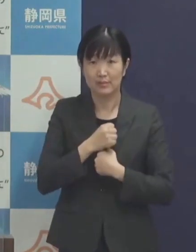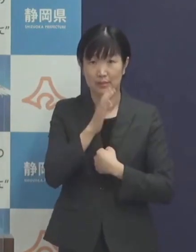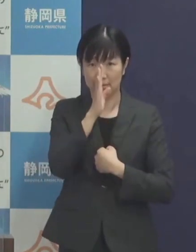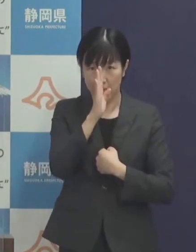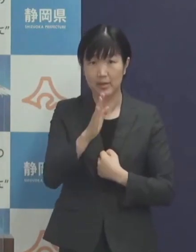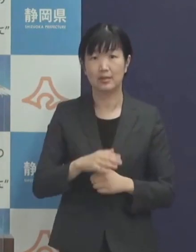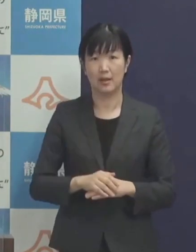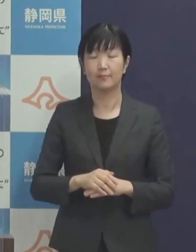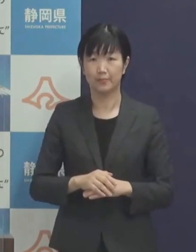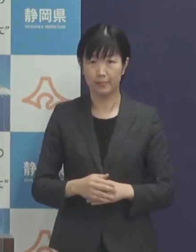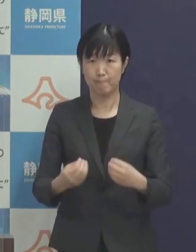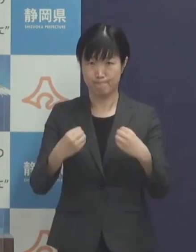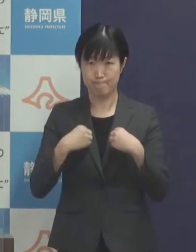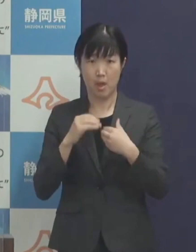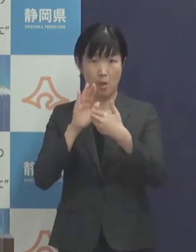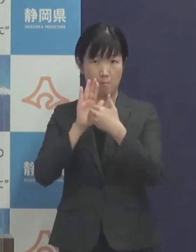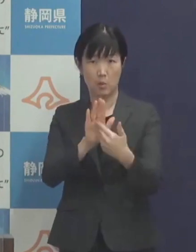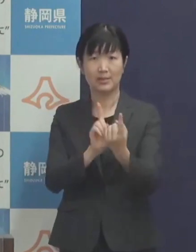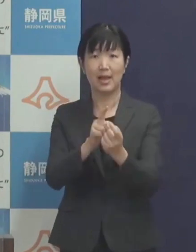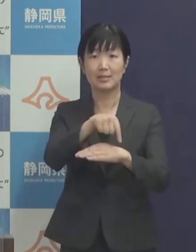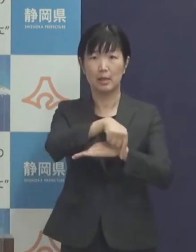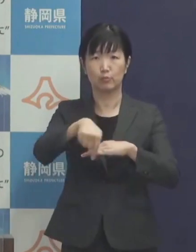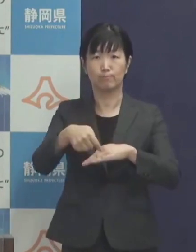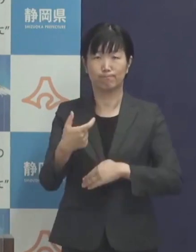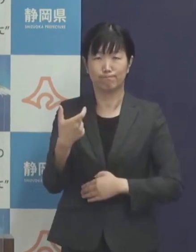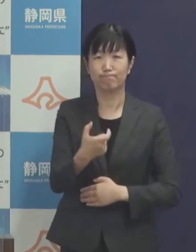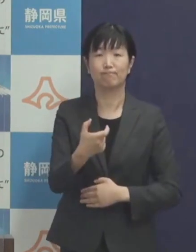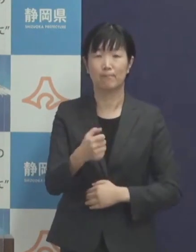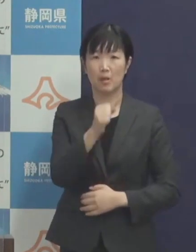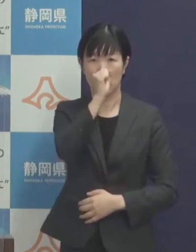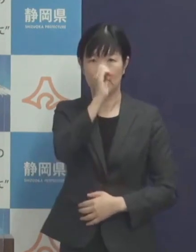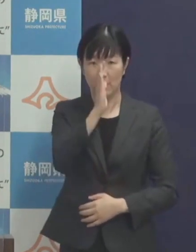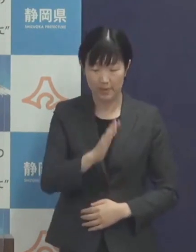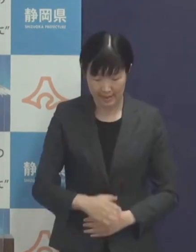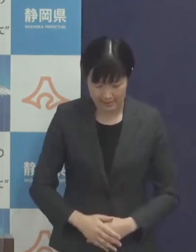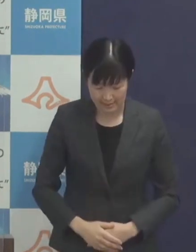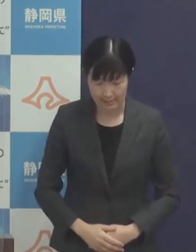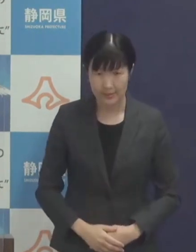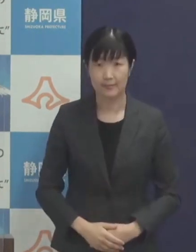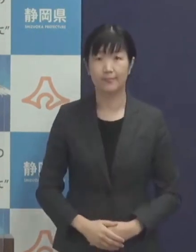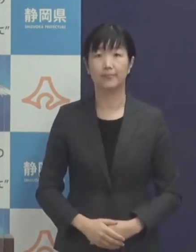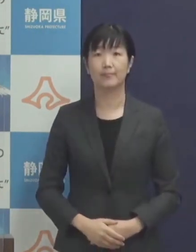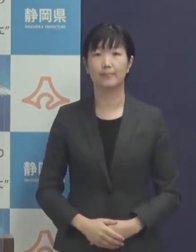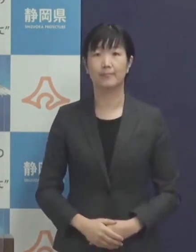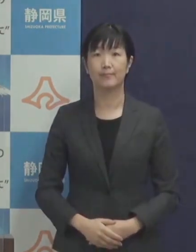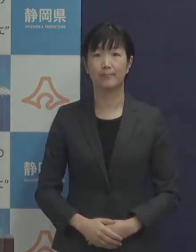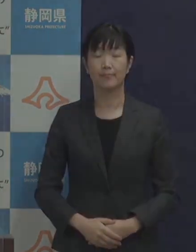続き日々の感染防止対策の徹底をよろしくお願い申し上げます。